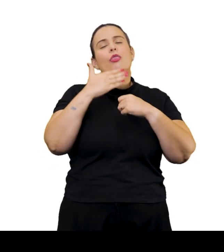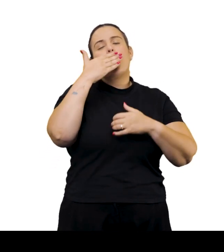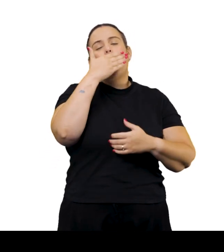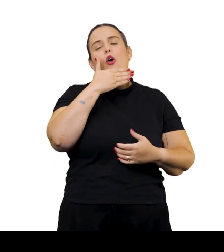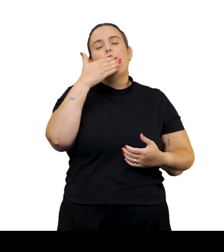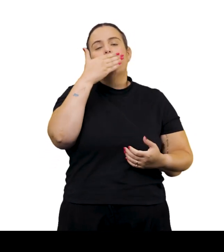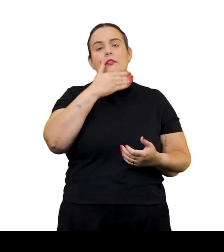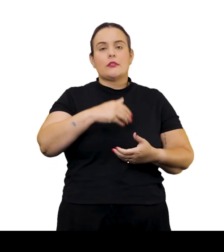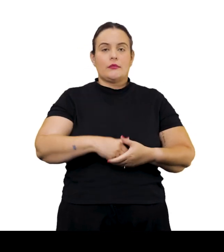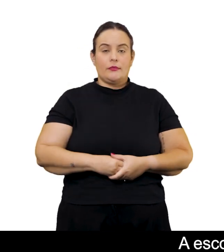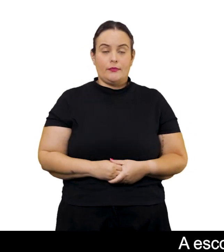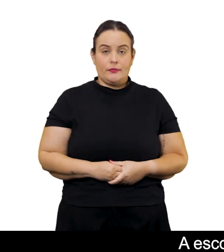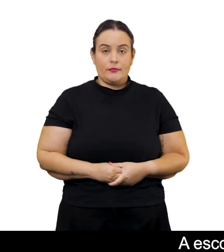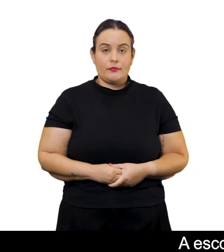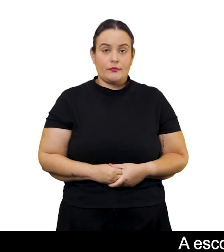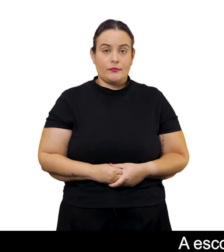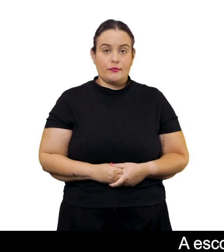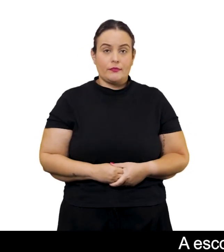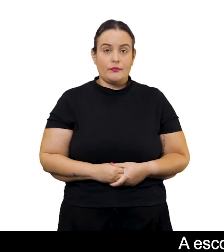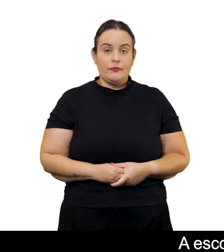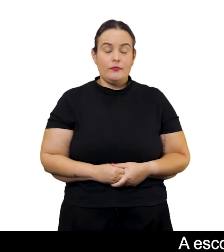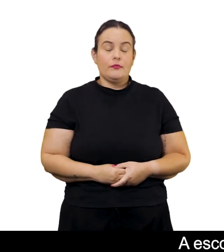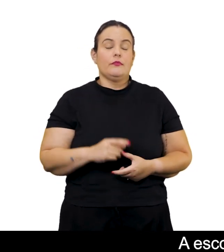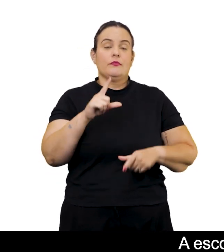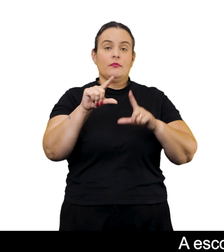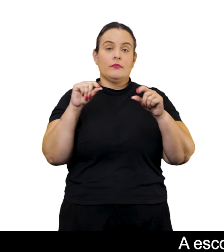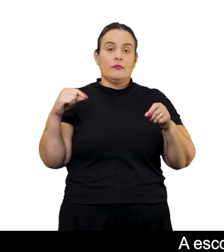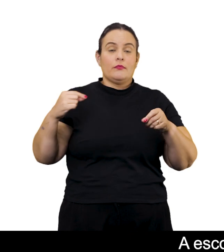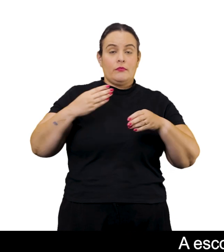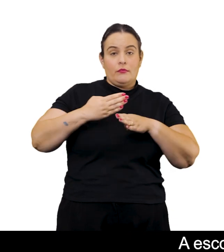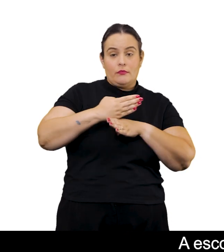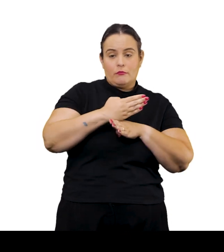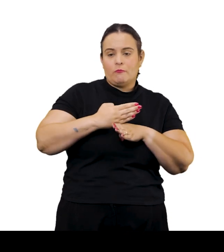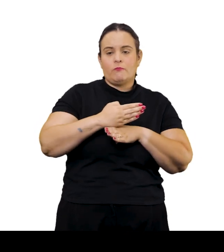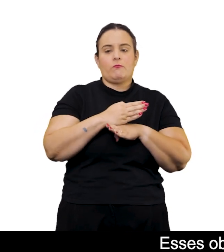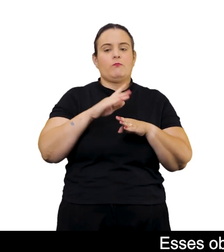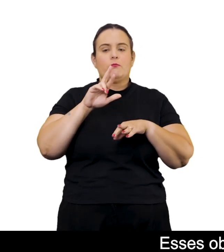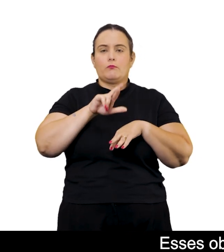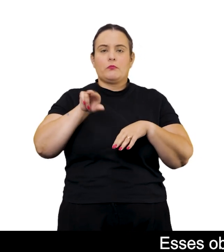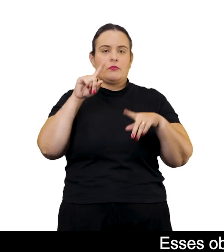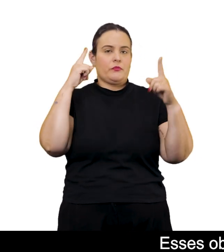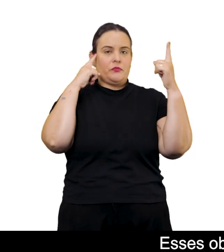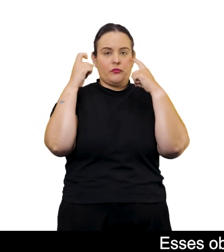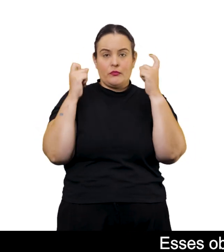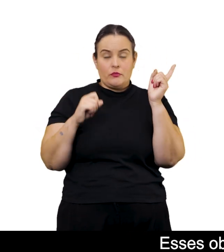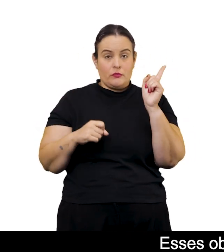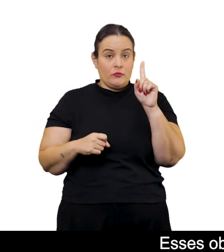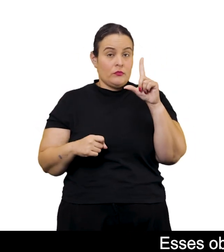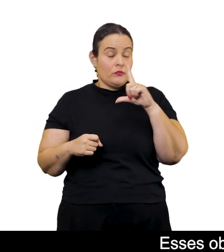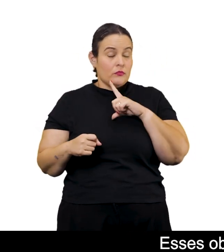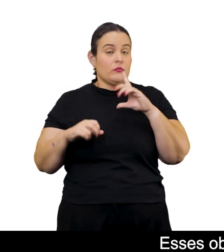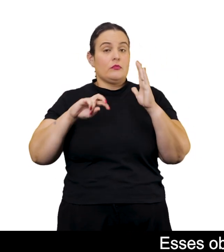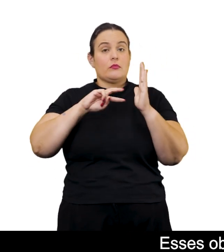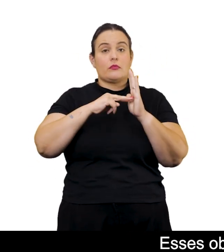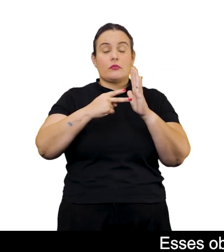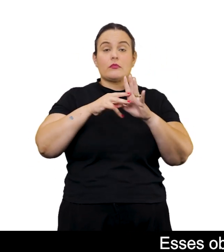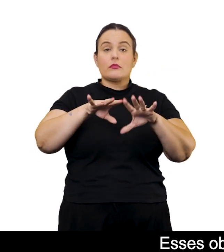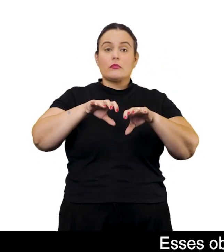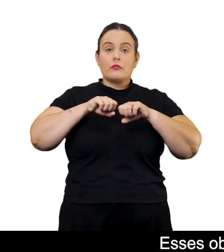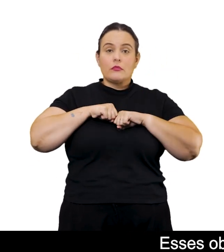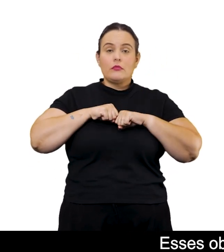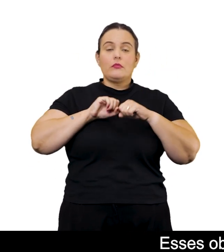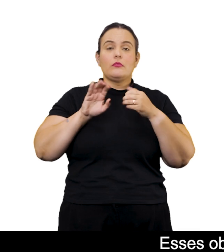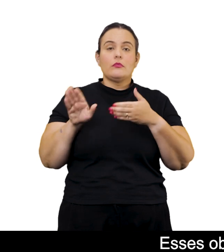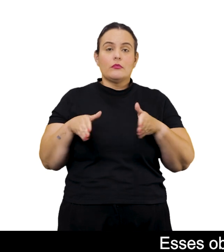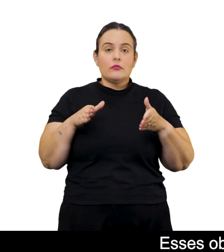desses corpos. A escolha das lâminas de serra não é aleatória. Esses objetos carregam significados associados